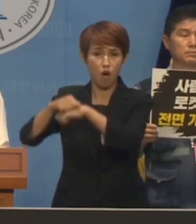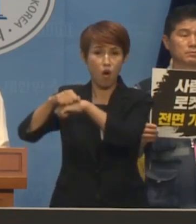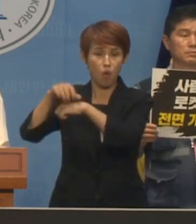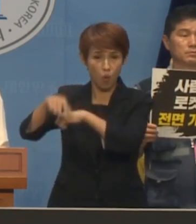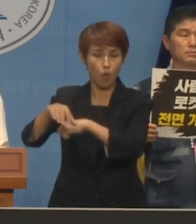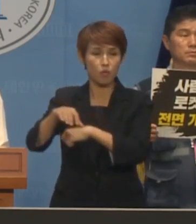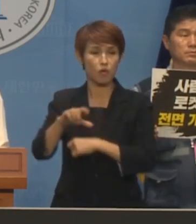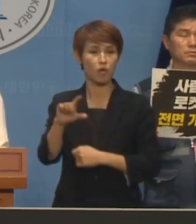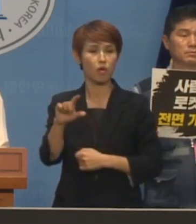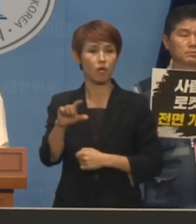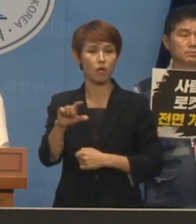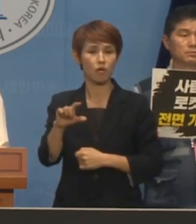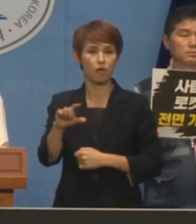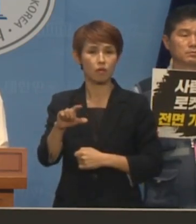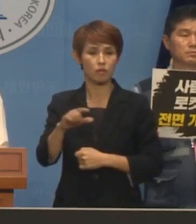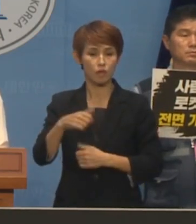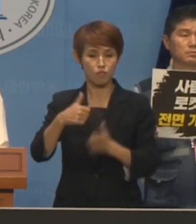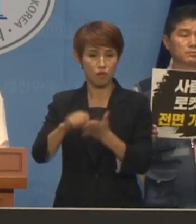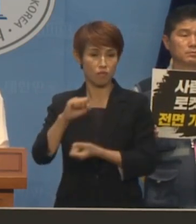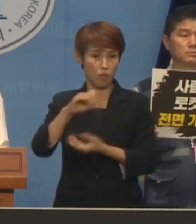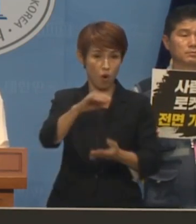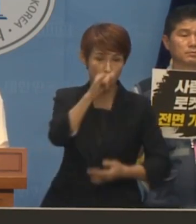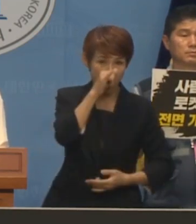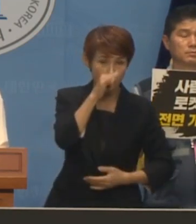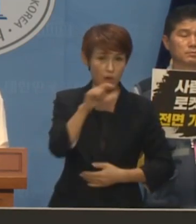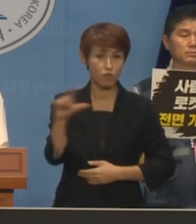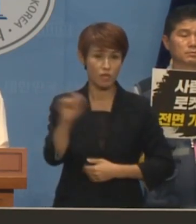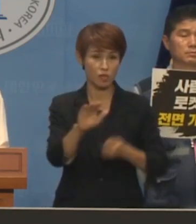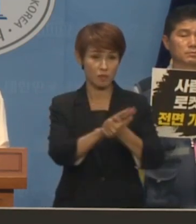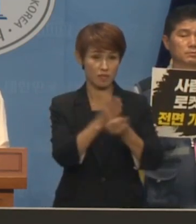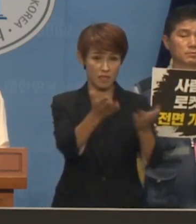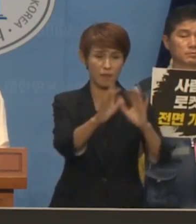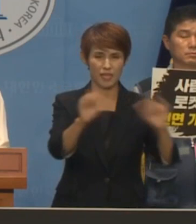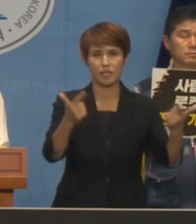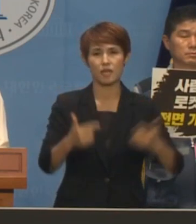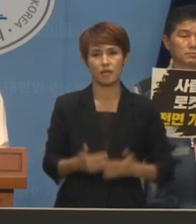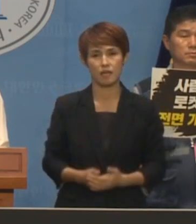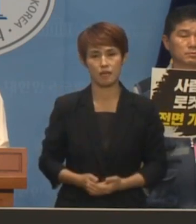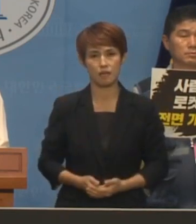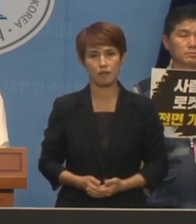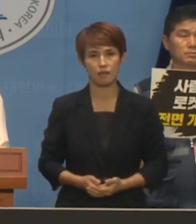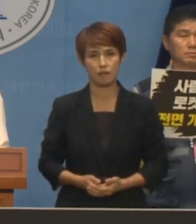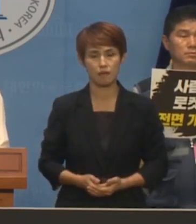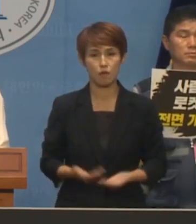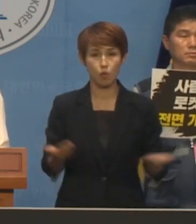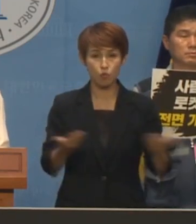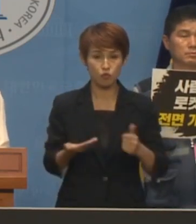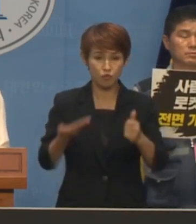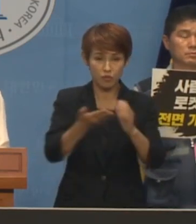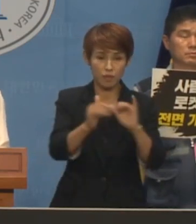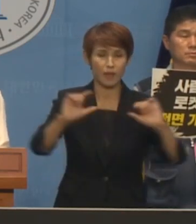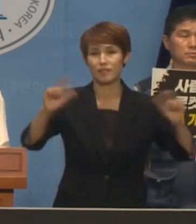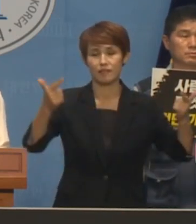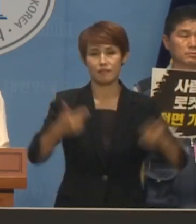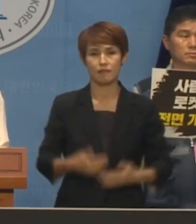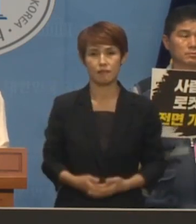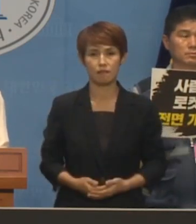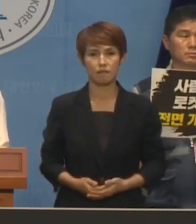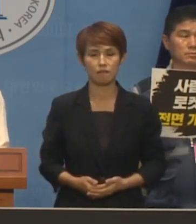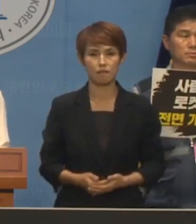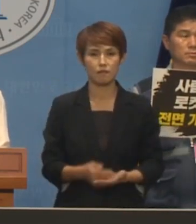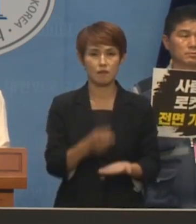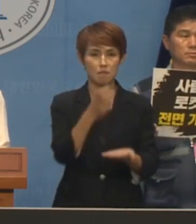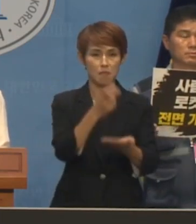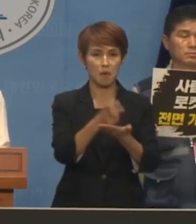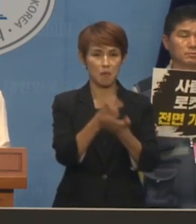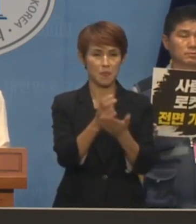노동자도 아니라고 할 것입니다 노무 제공자가 아니라는 말입니다 법의 미비를 이용해 책임을